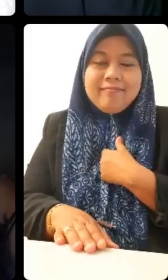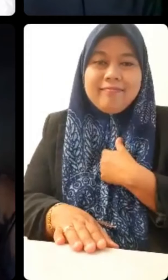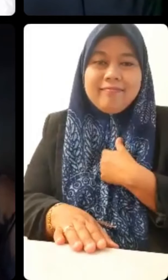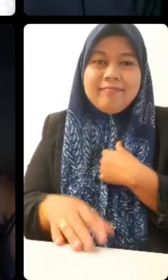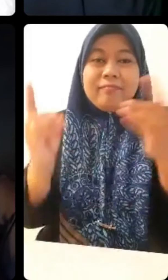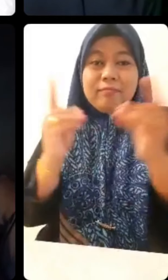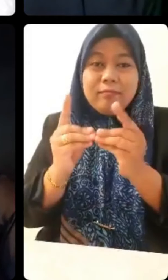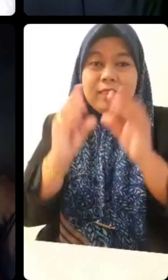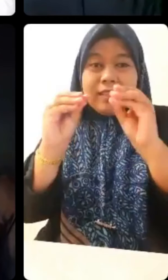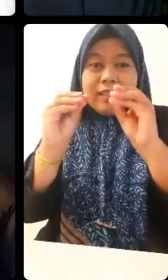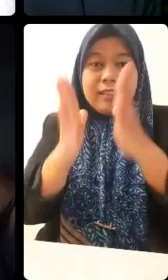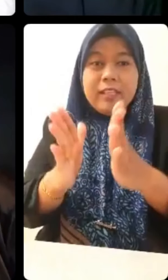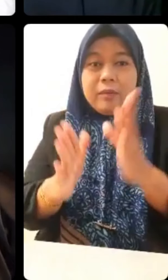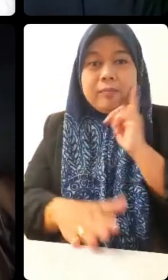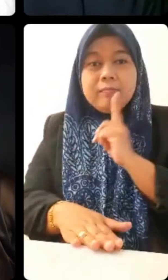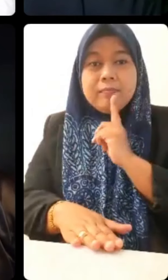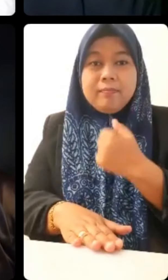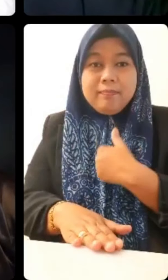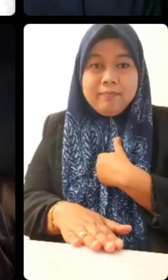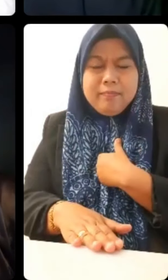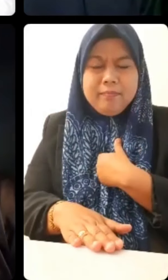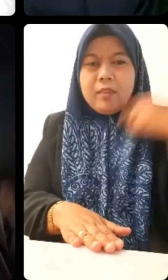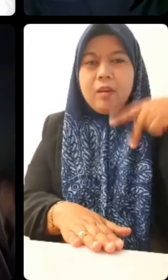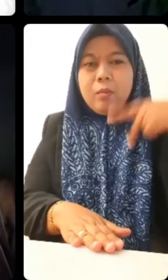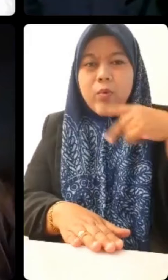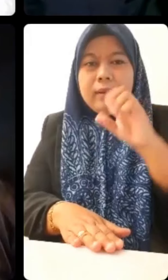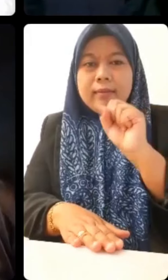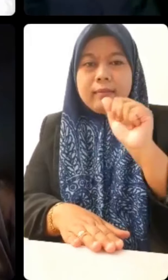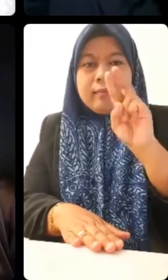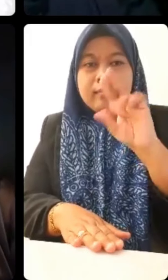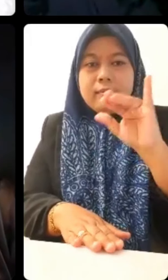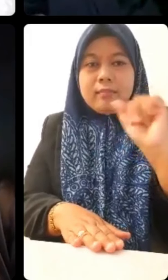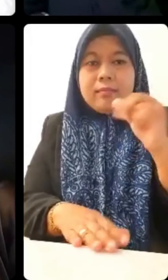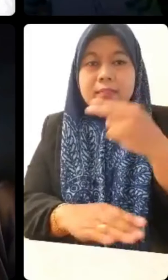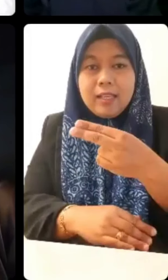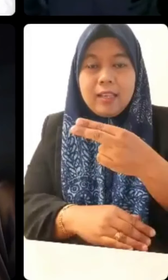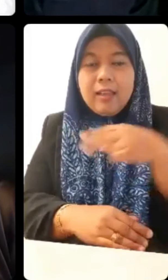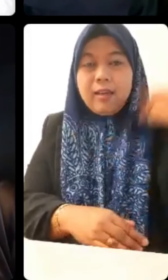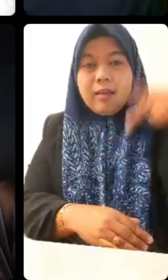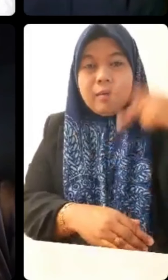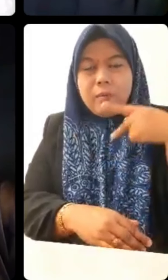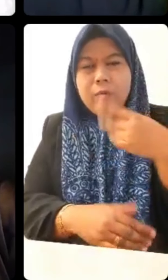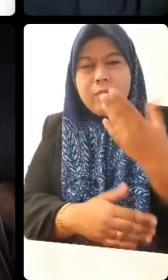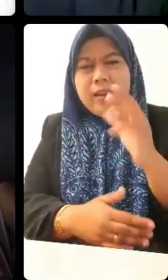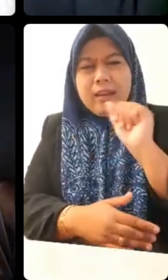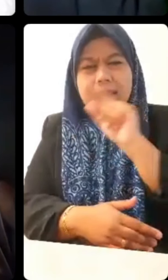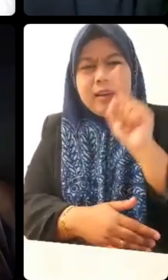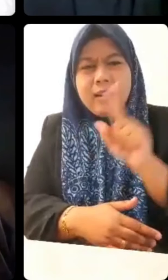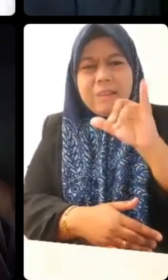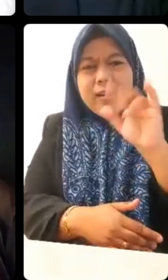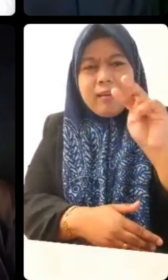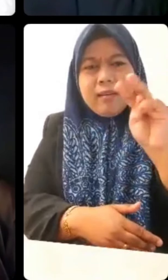Puan Azlina Mak Isa, Cik Amin selaku ketika itu sebagai timbalan, kalau tak silap